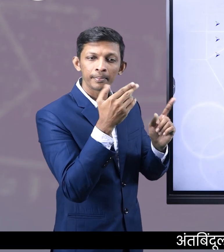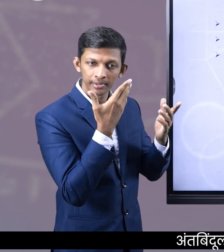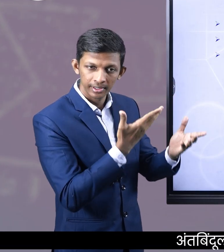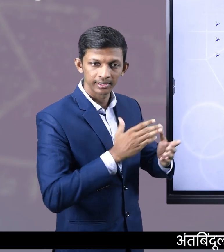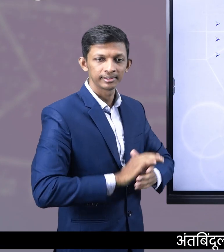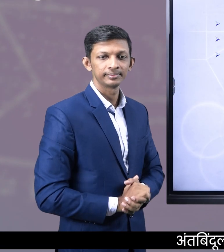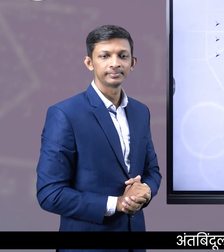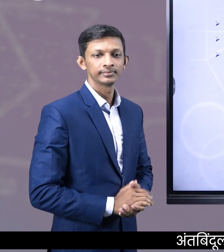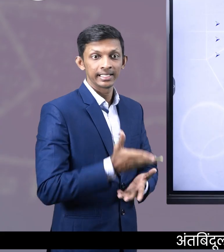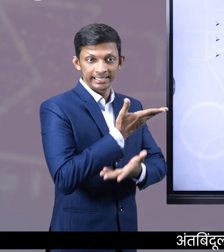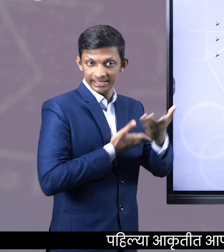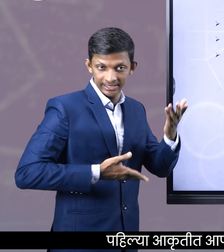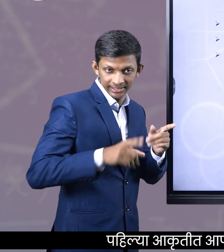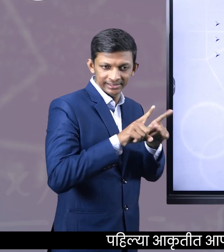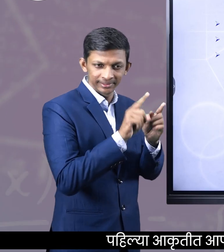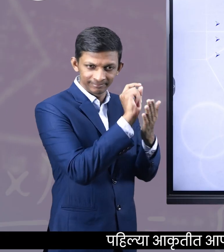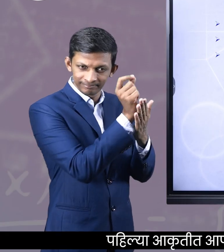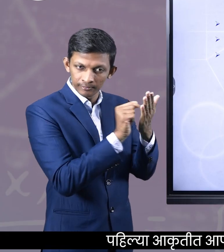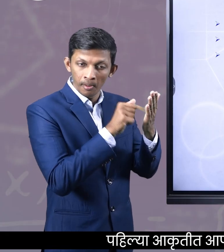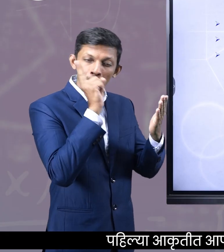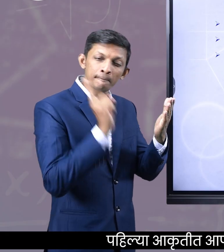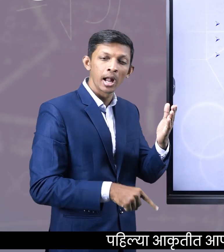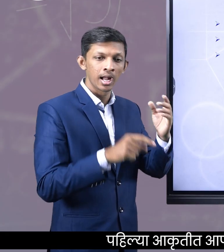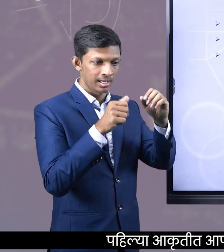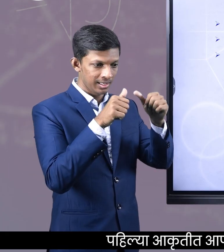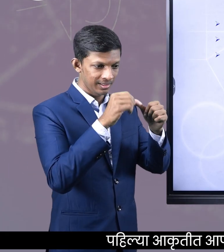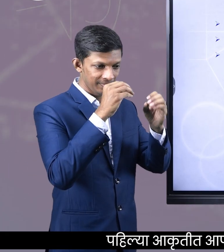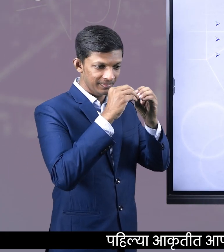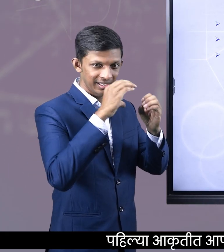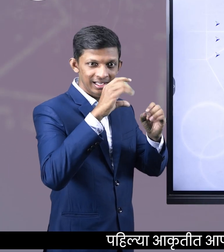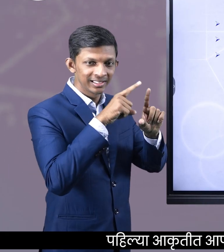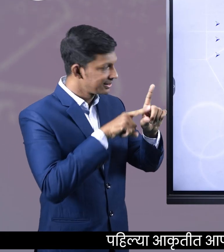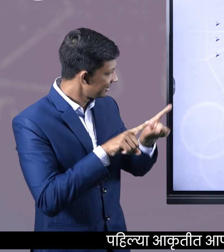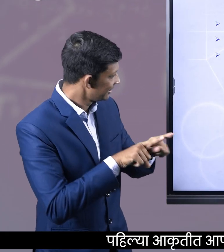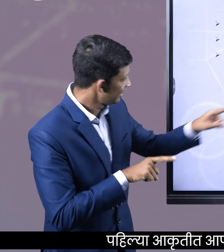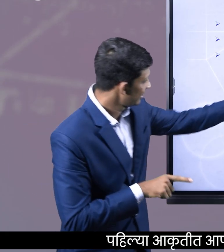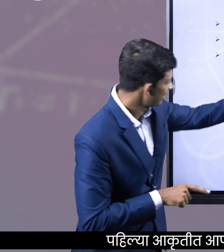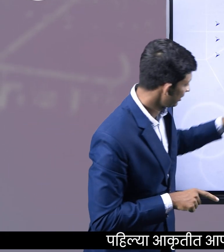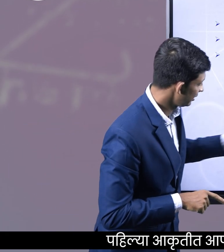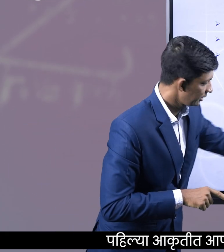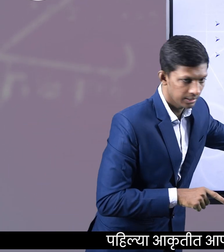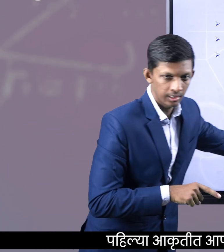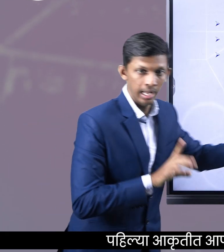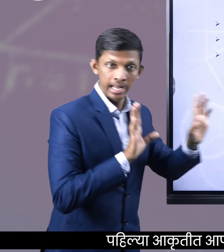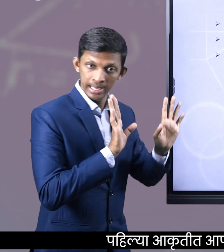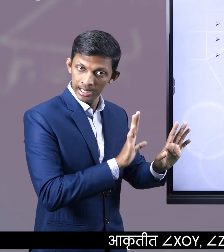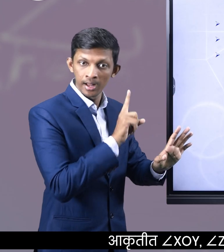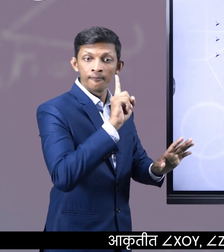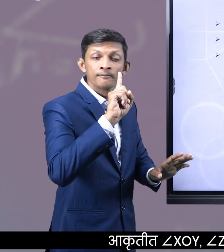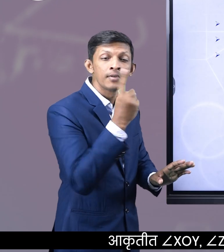पहिल्या आकृतीत आपण कोन अँगल ABC असे लिहितो आणि दुसऱ्या आकृतीत अँगल